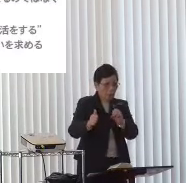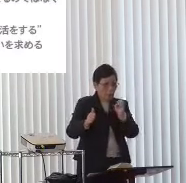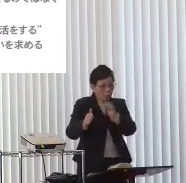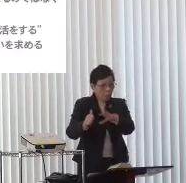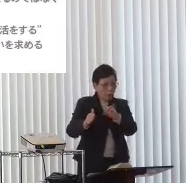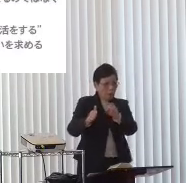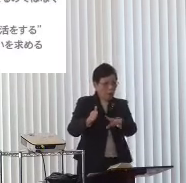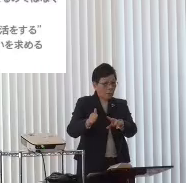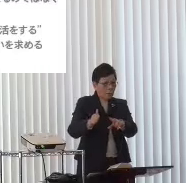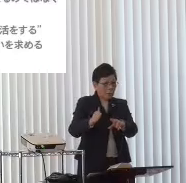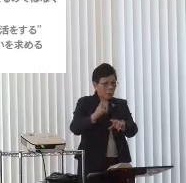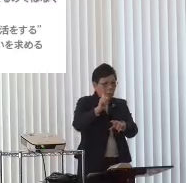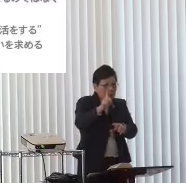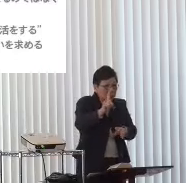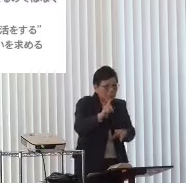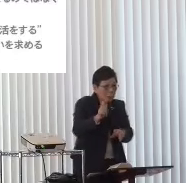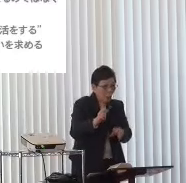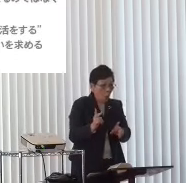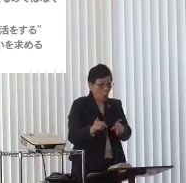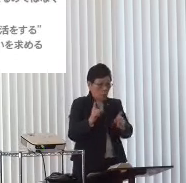1秒削り出すんですよ、